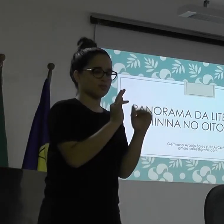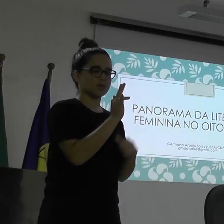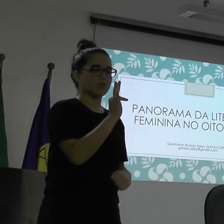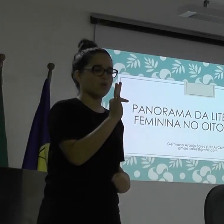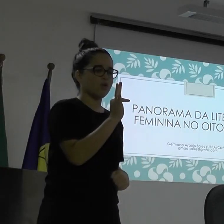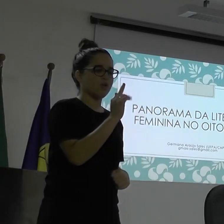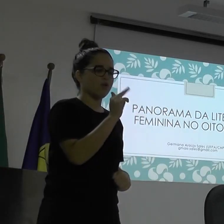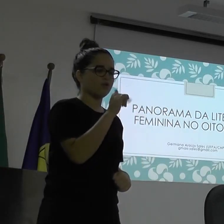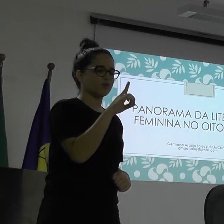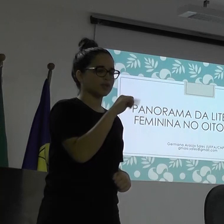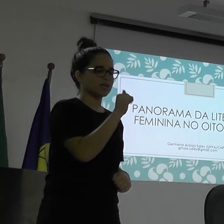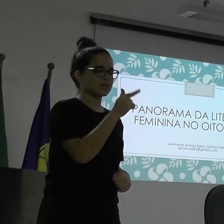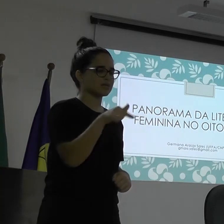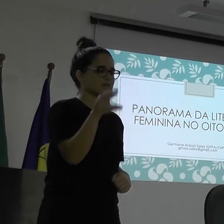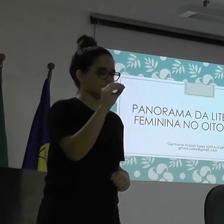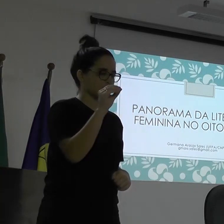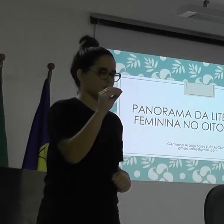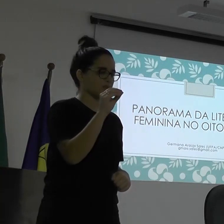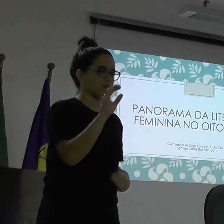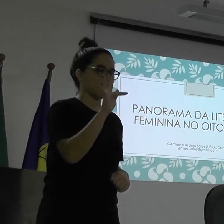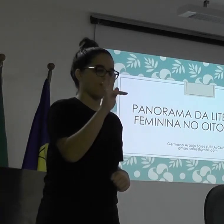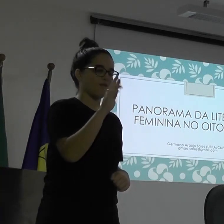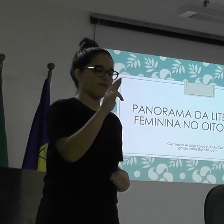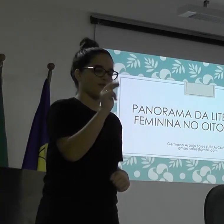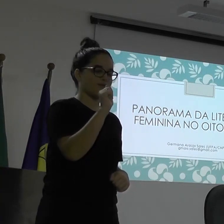esses arquivos. A